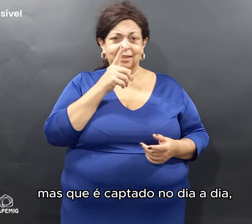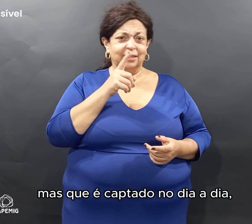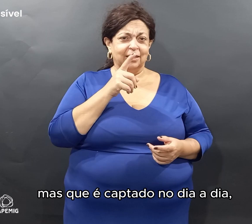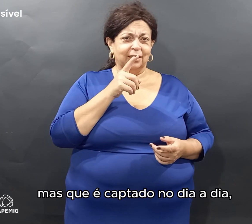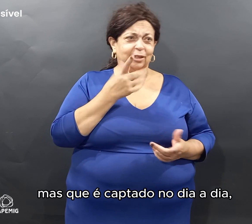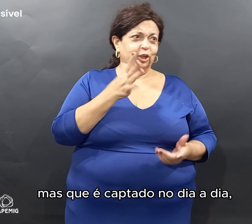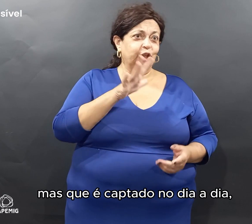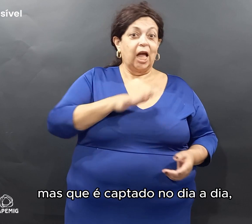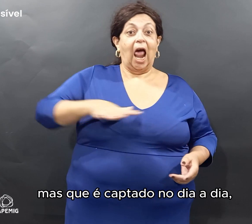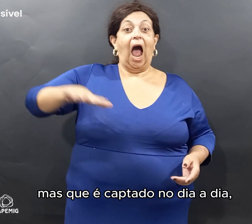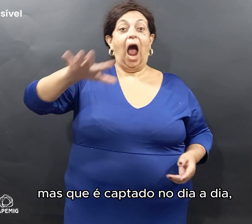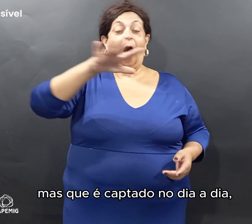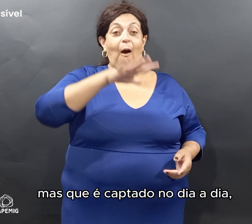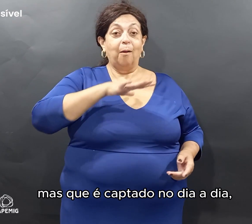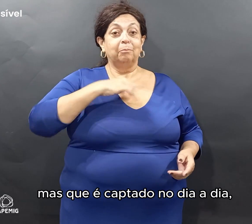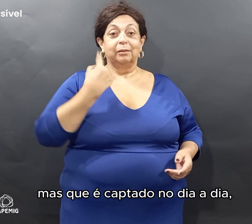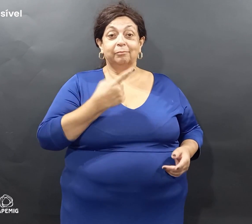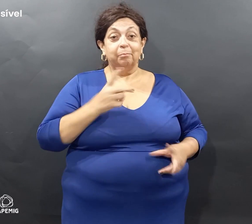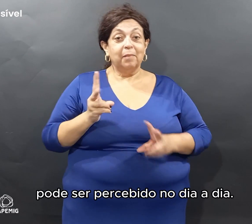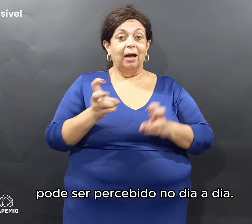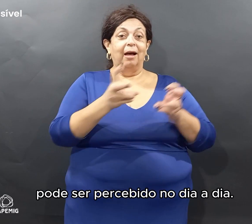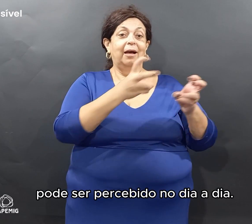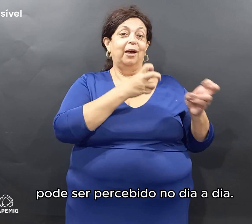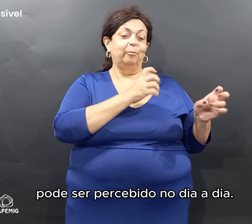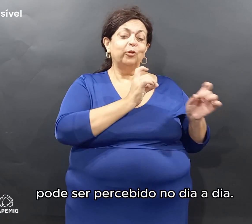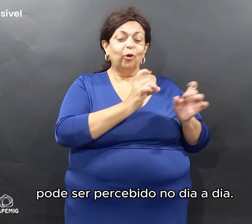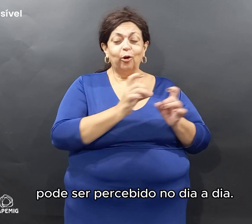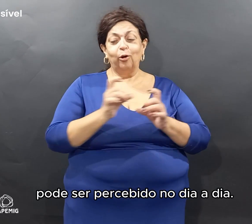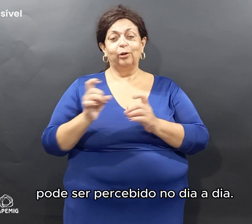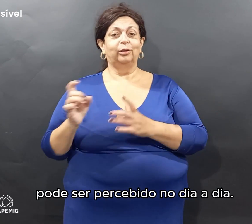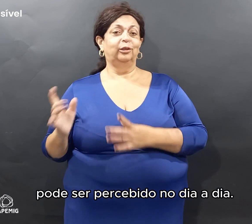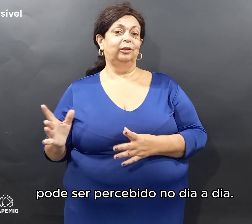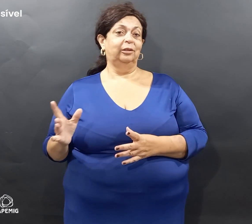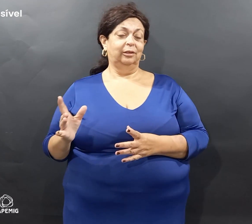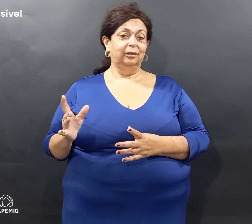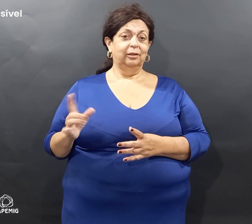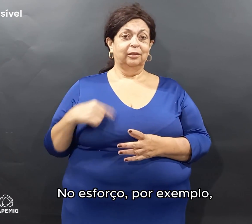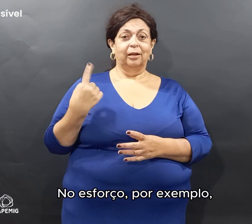é captado no dia a dia, pode ser percebido no dia a